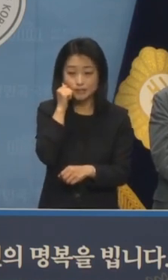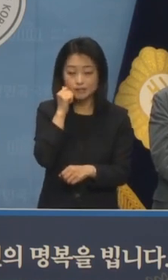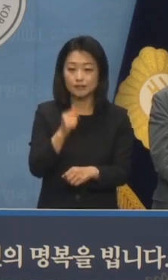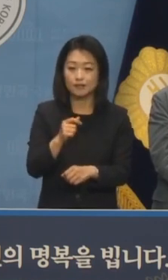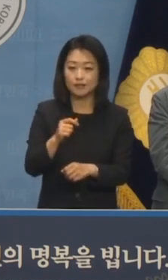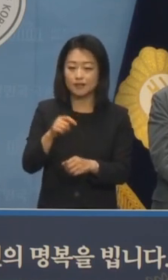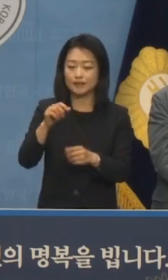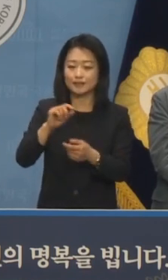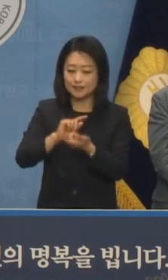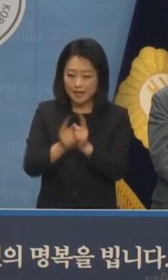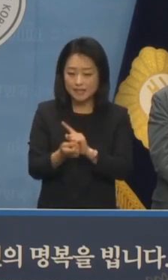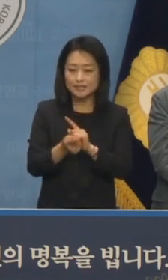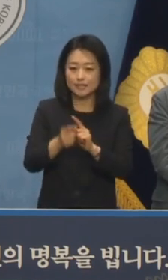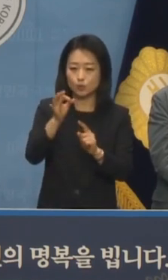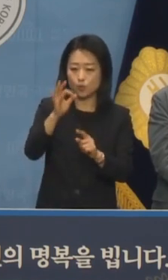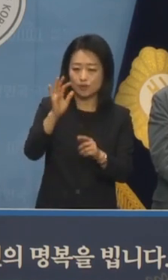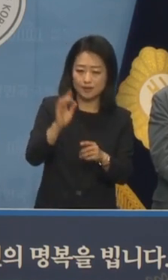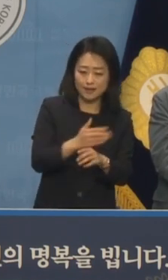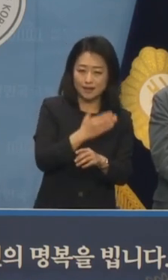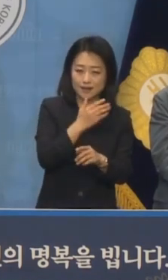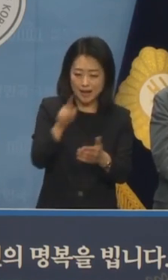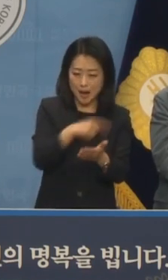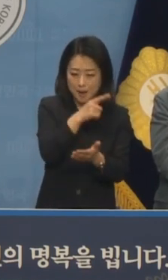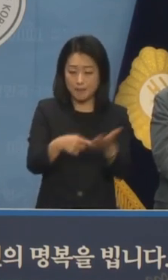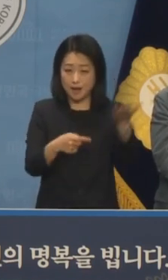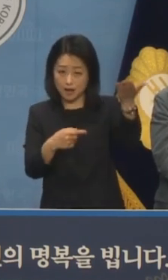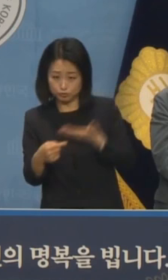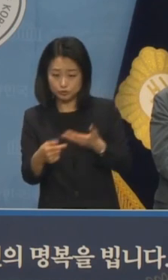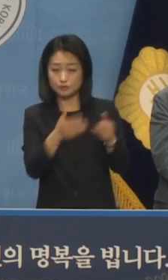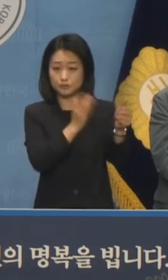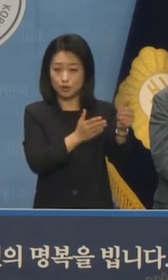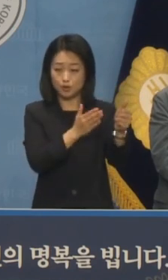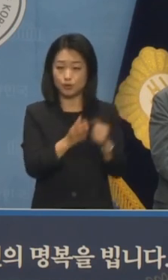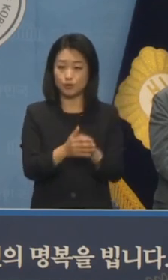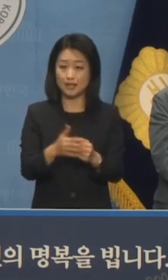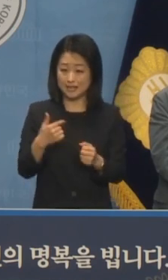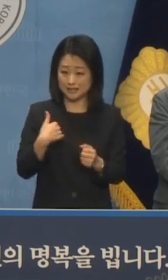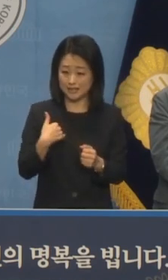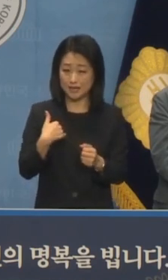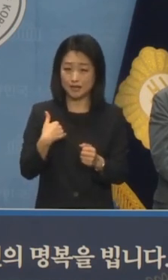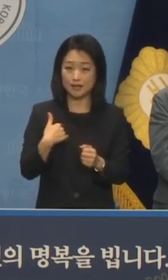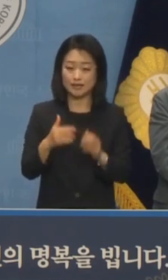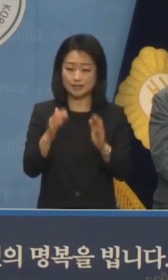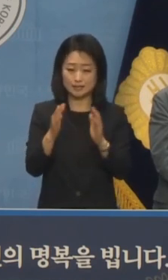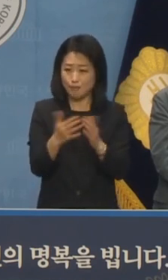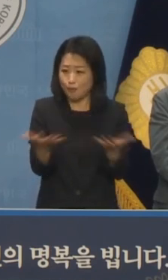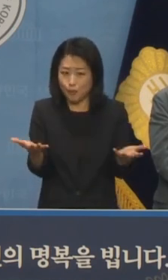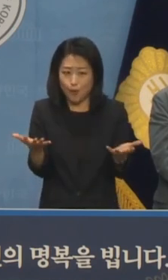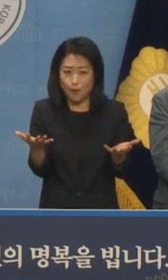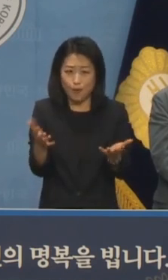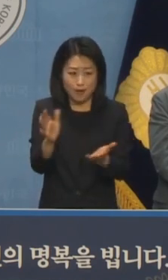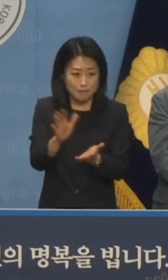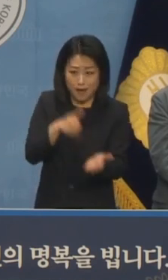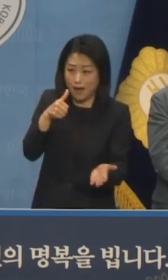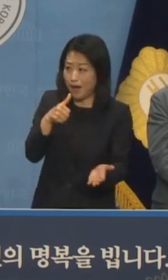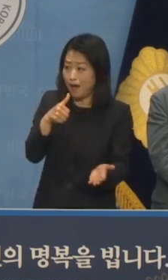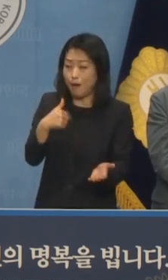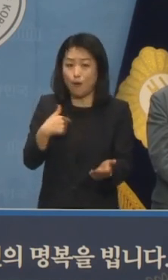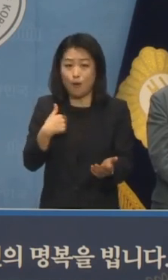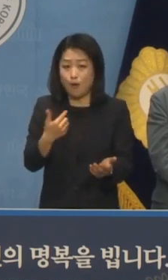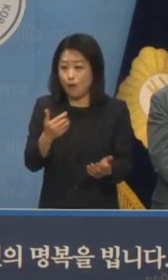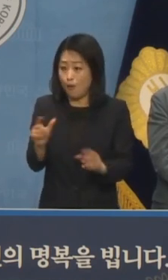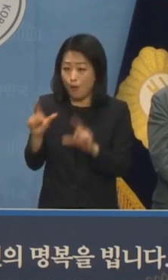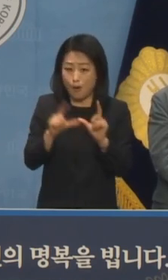대신 해달라는 것, 전 재산 잃고 길거리로 내쫓겨나는 상황을 좀 막아달라는 것, 너무나도 당연한